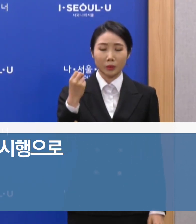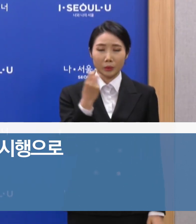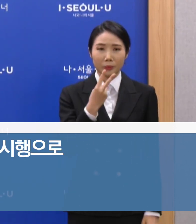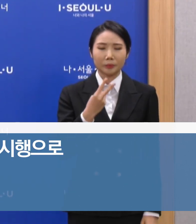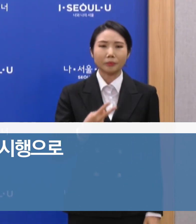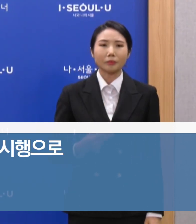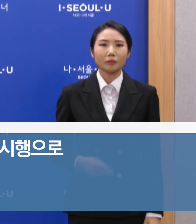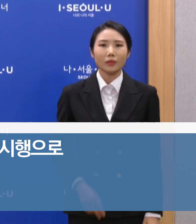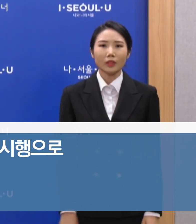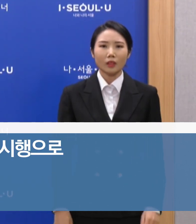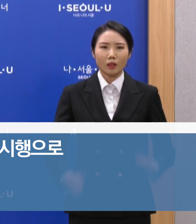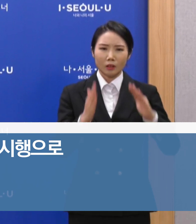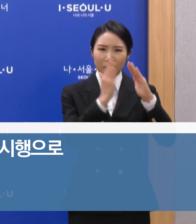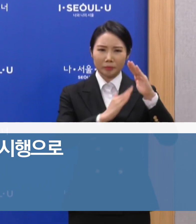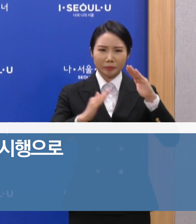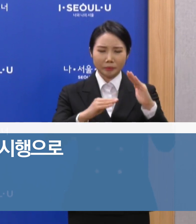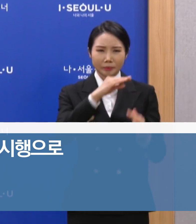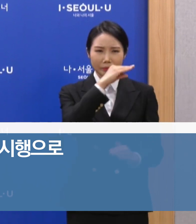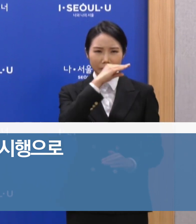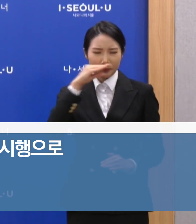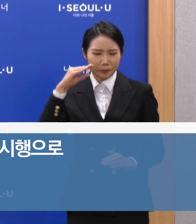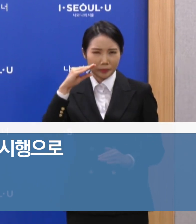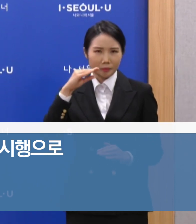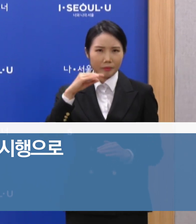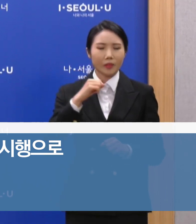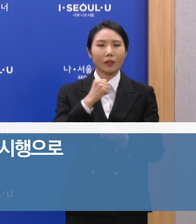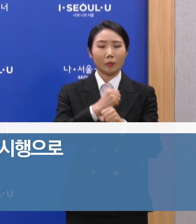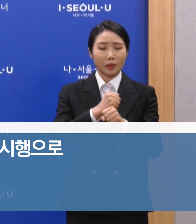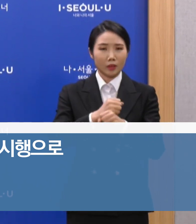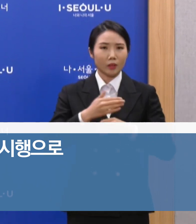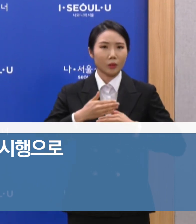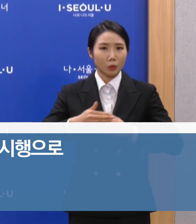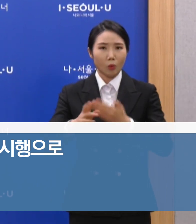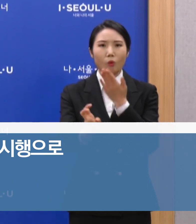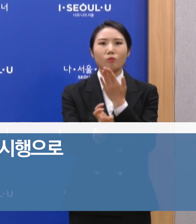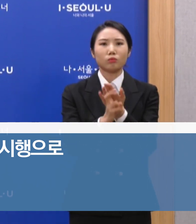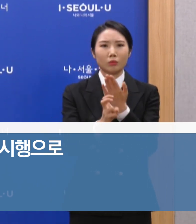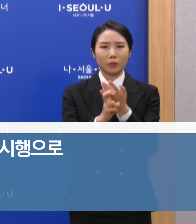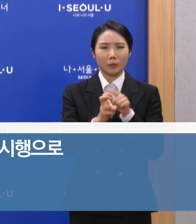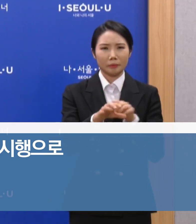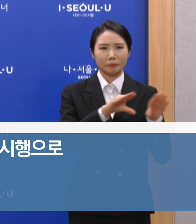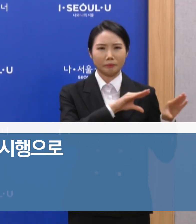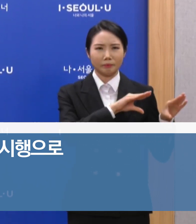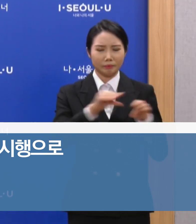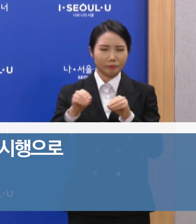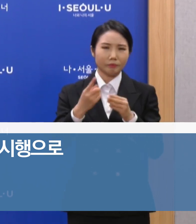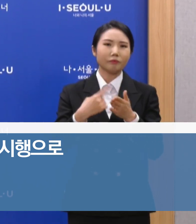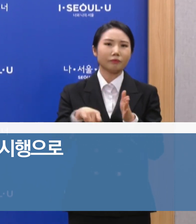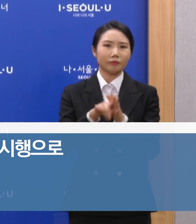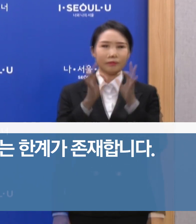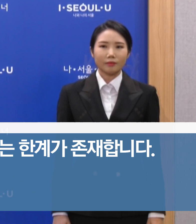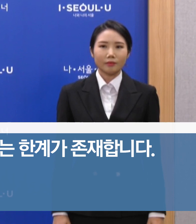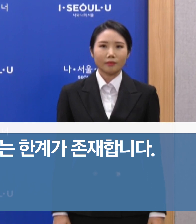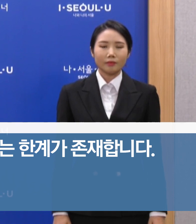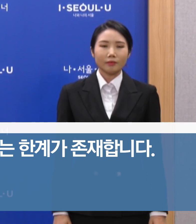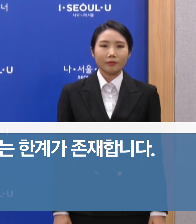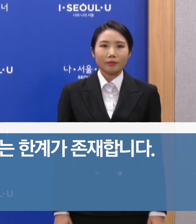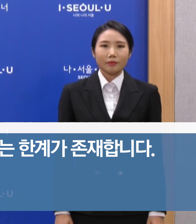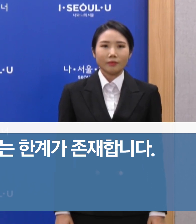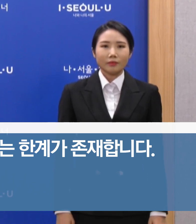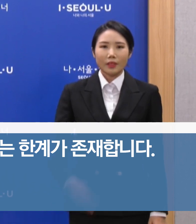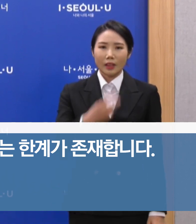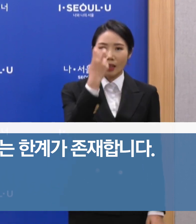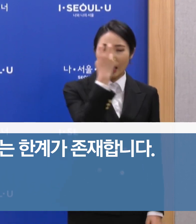시행으로 공정 하도급 질서를 확립함은 물론 불법 하도급 근절에 앞장서겠습니다.